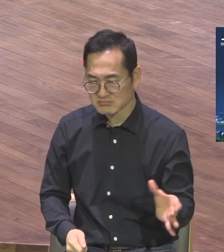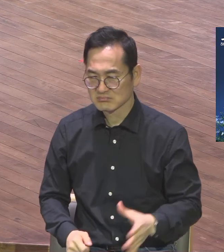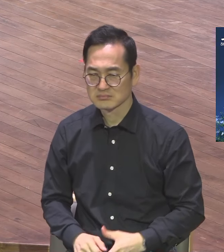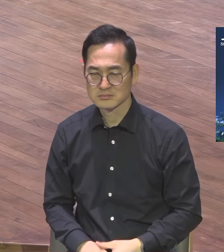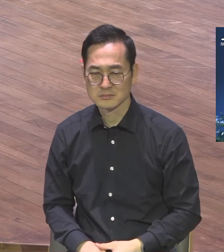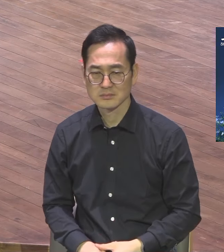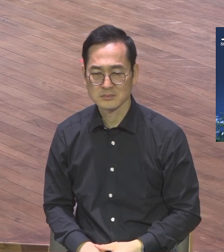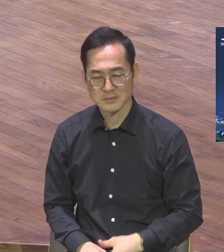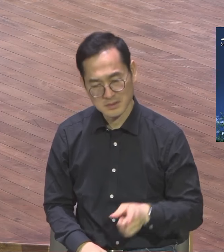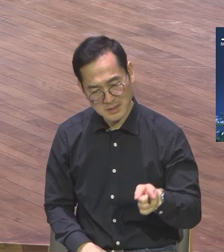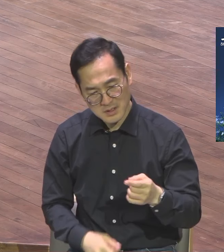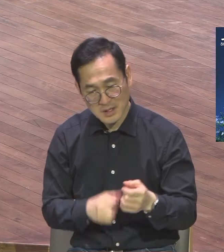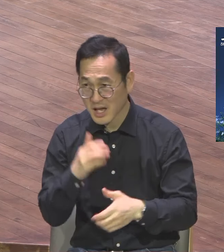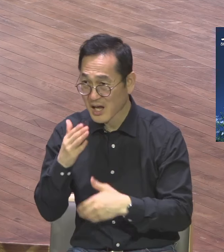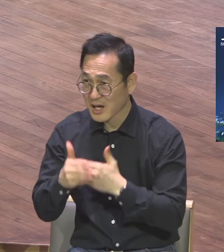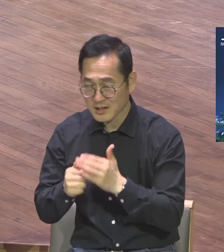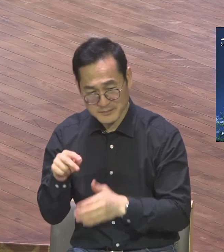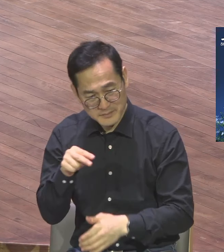간땡이 참 크다.